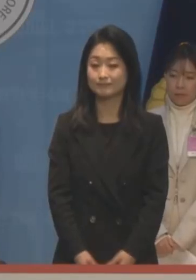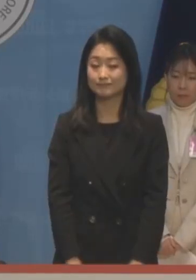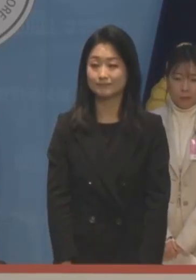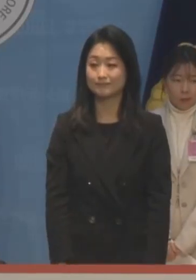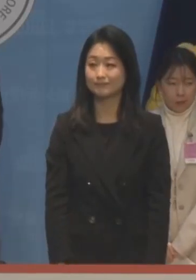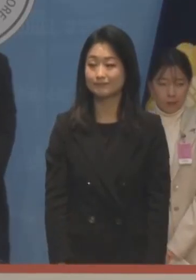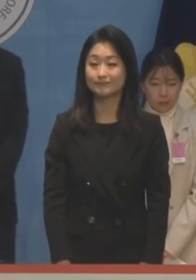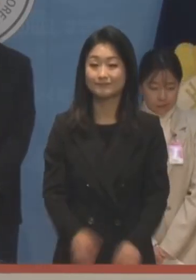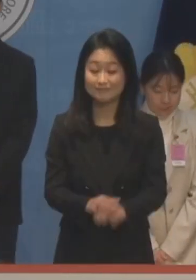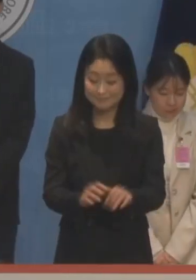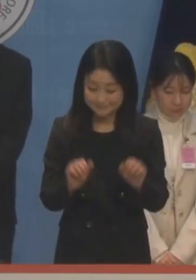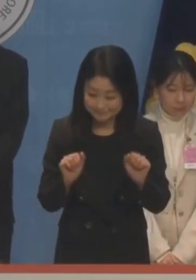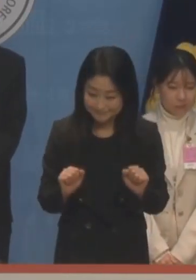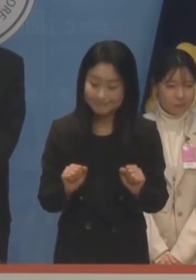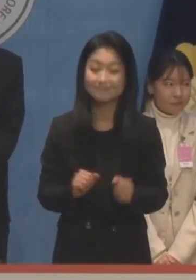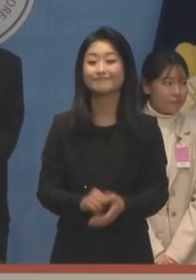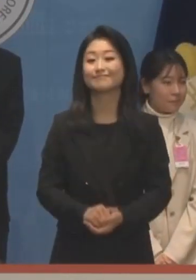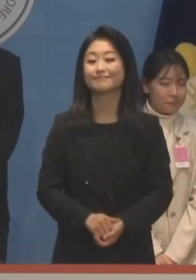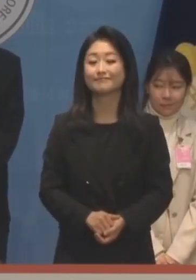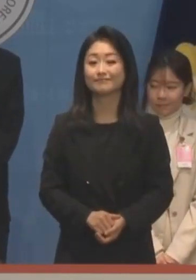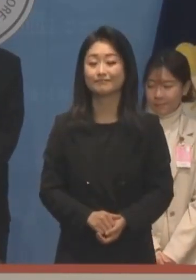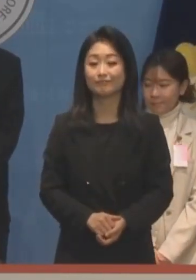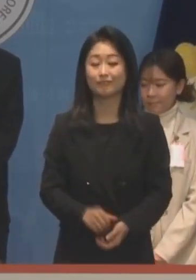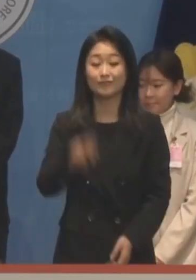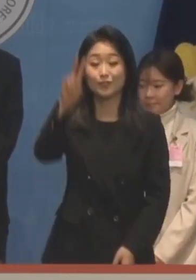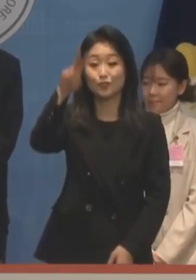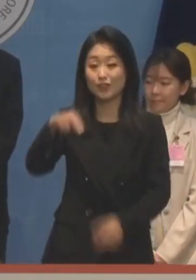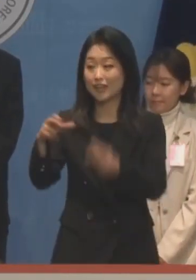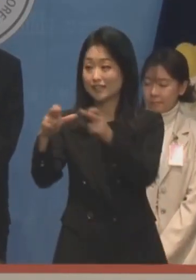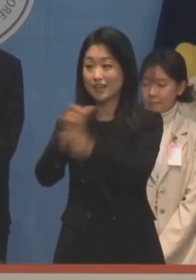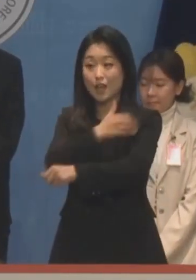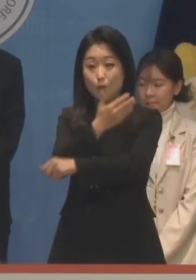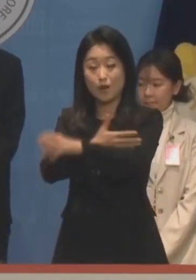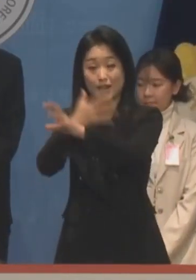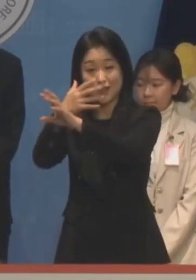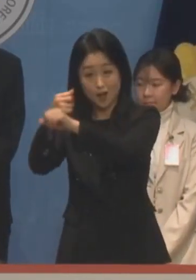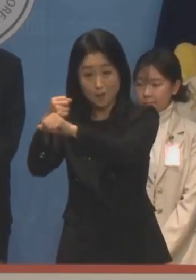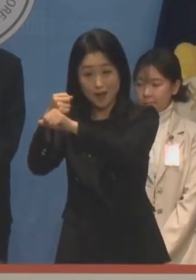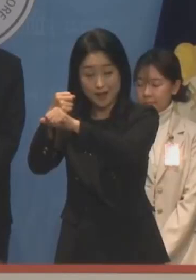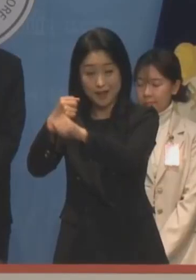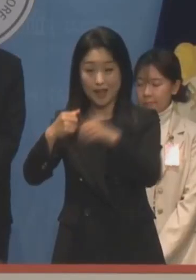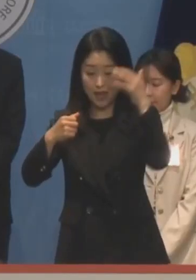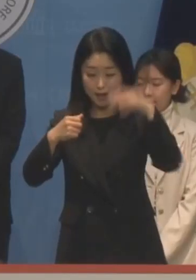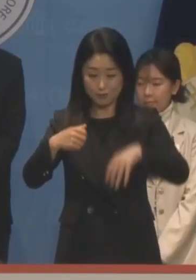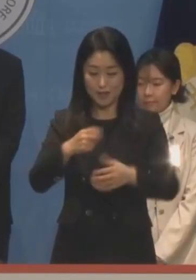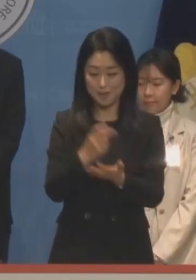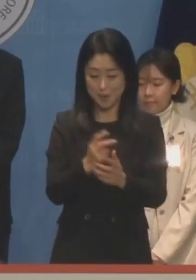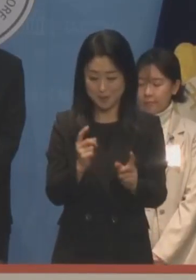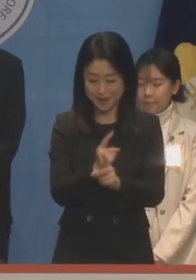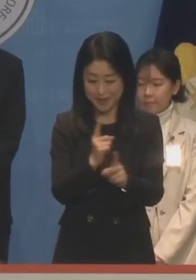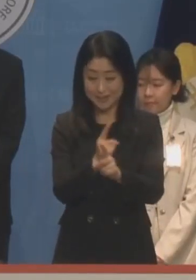예, 안녕하십니까. 유엔 장애인 권리협약 국내법 개정연대